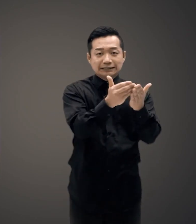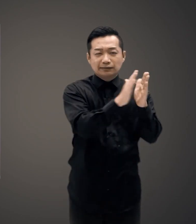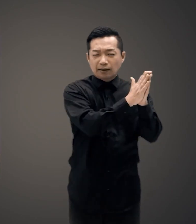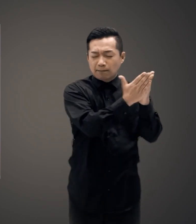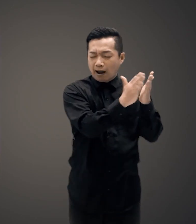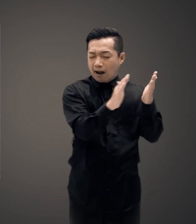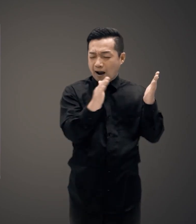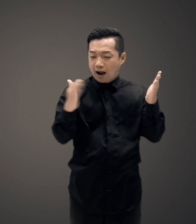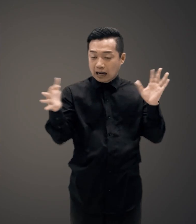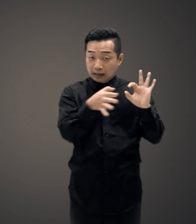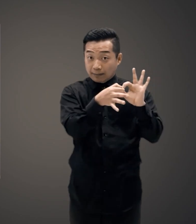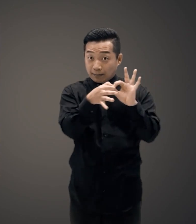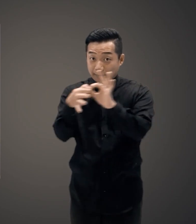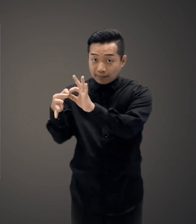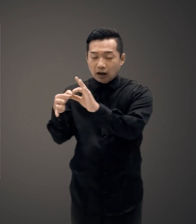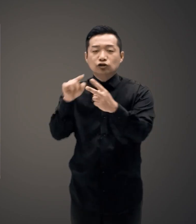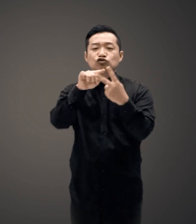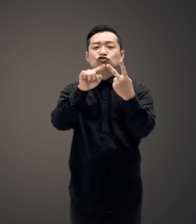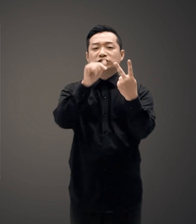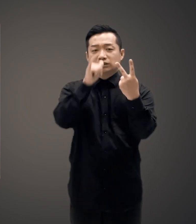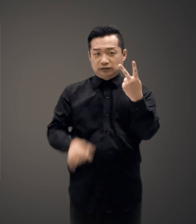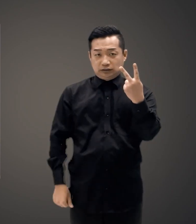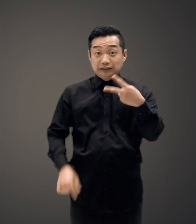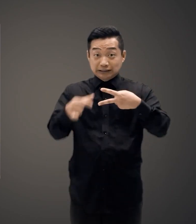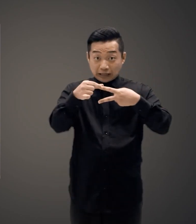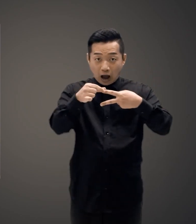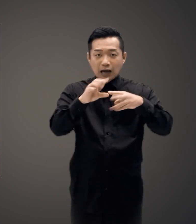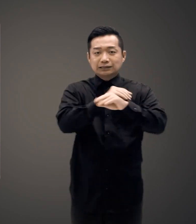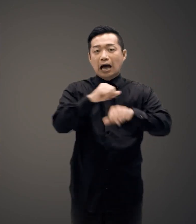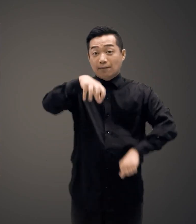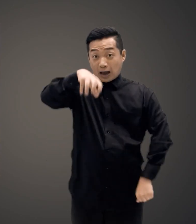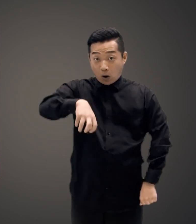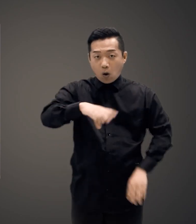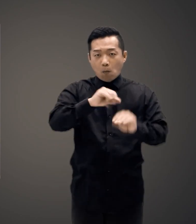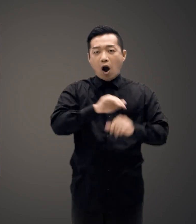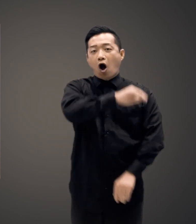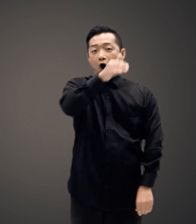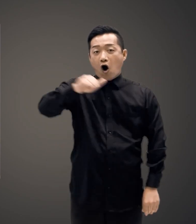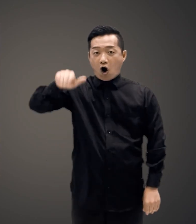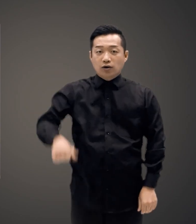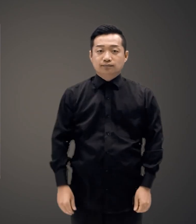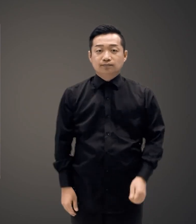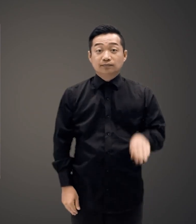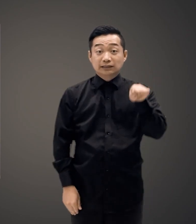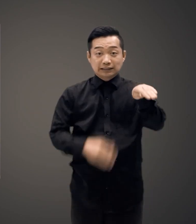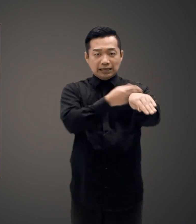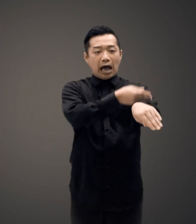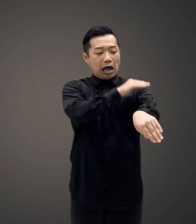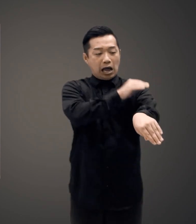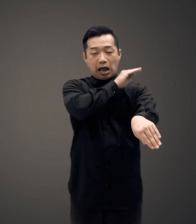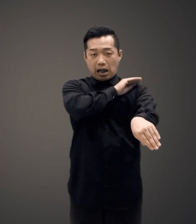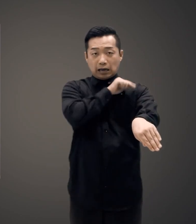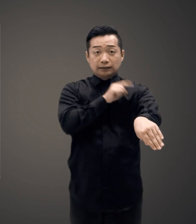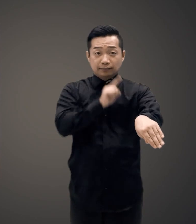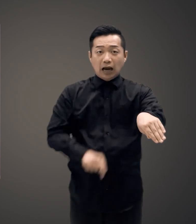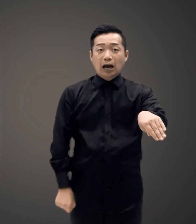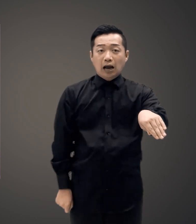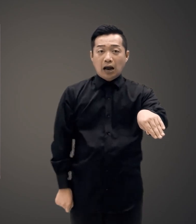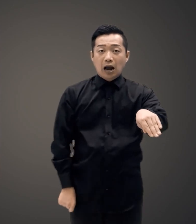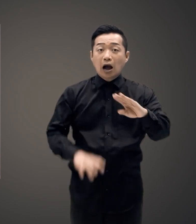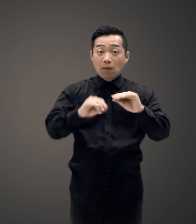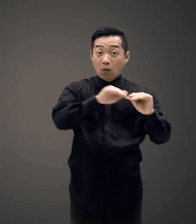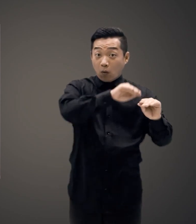이어지는 이미지가 떠오른 게 두 개가 있었어요. 그게 사막의 모래 언덕이랑 낙타 폭이었어요.